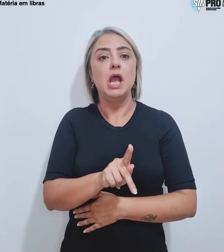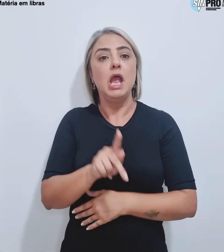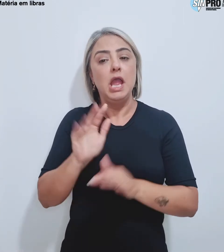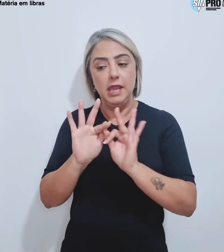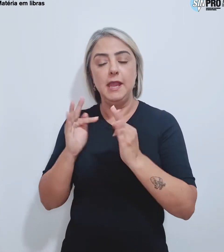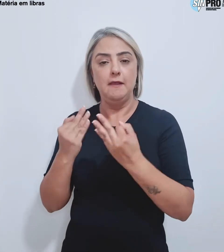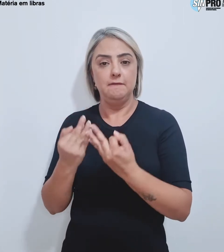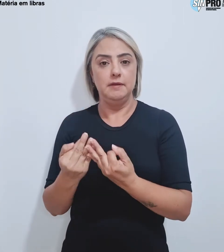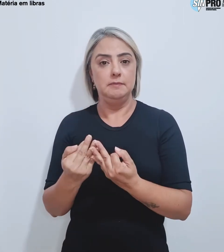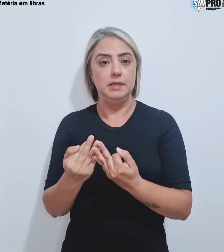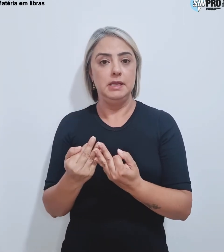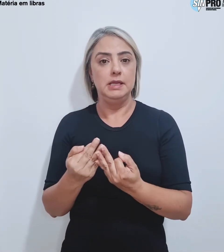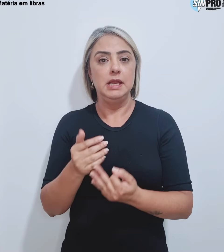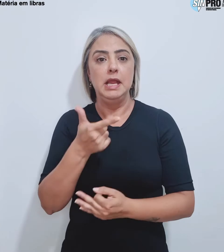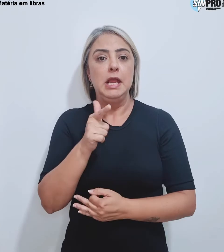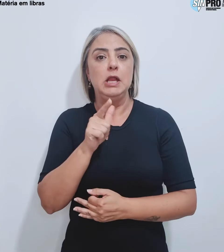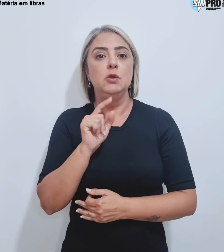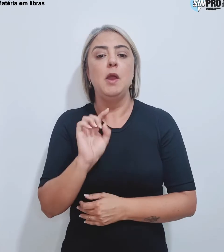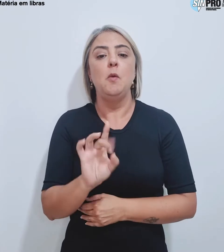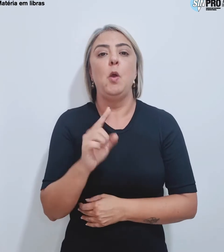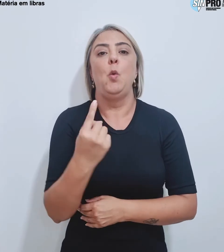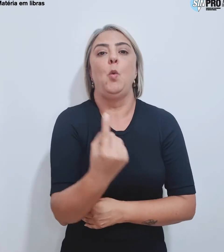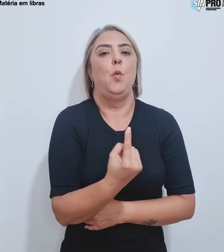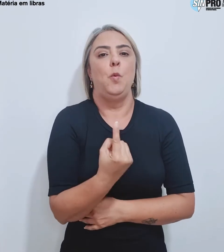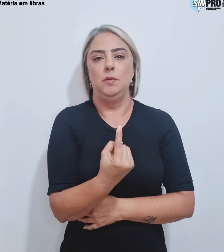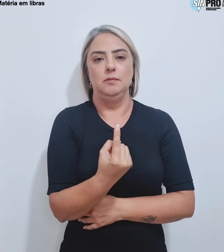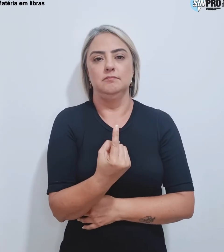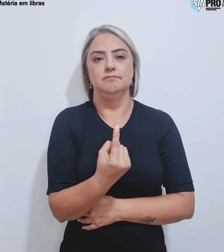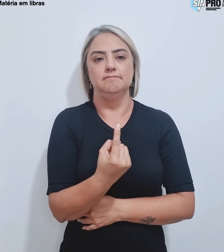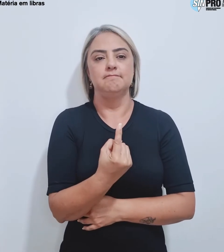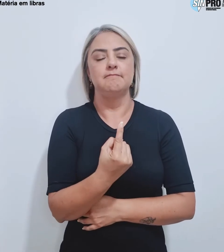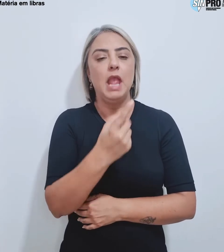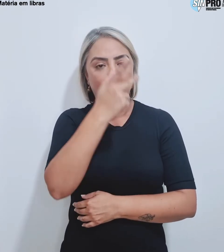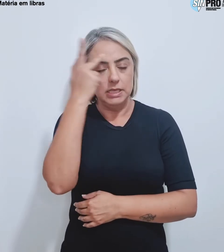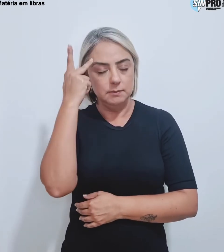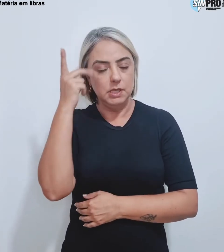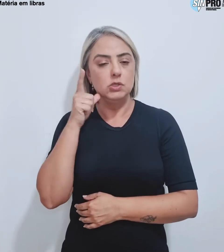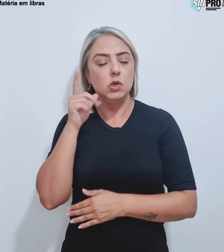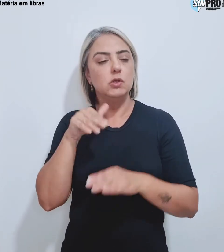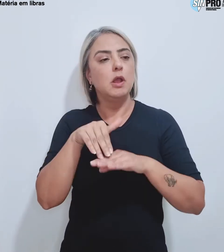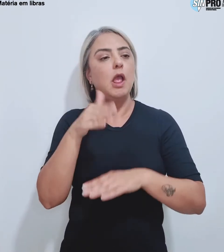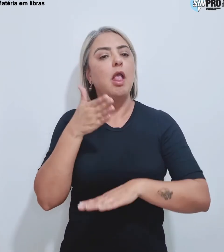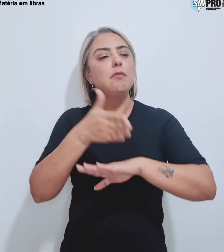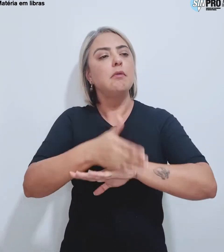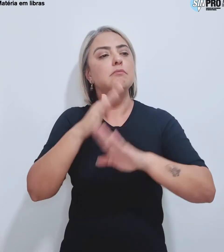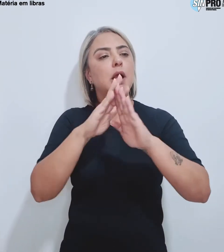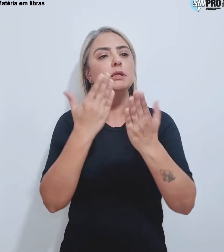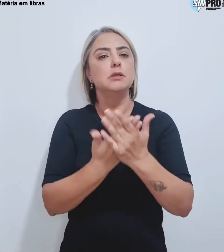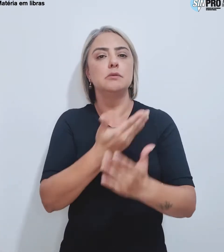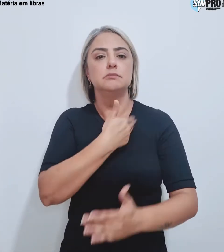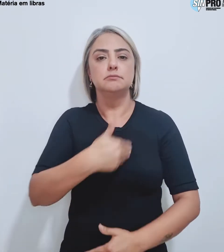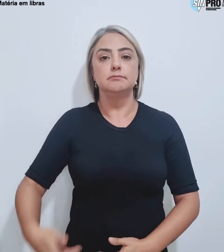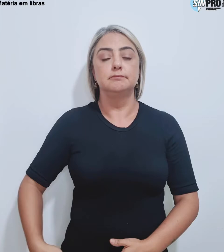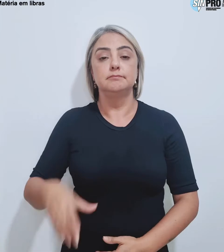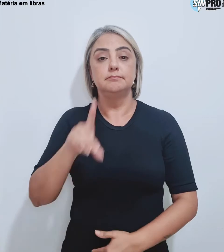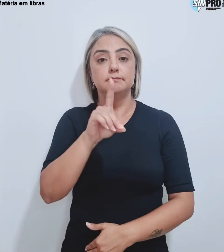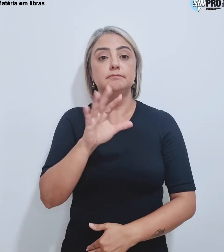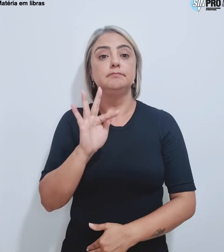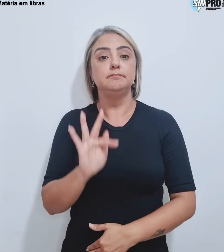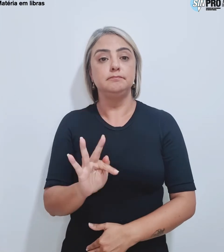e à sua família não é caso isolado. Quem frequenta as escolas públicas do Distrito